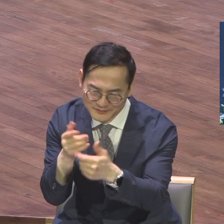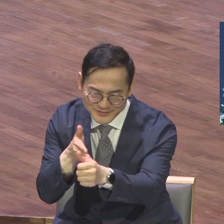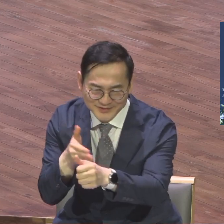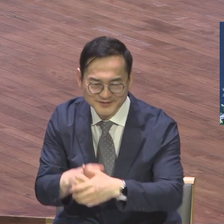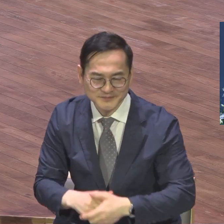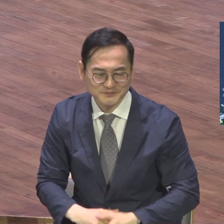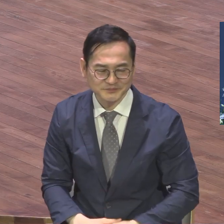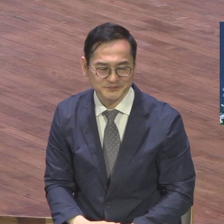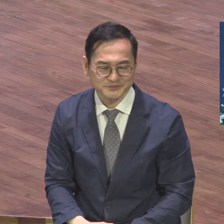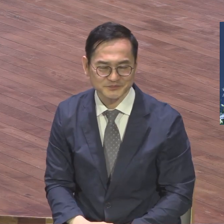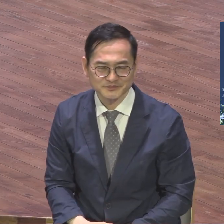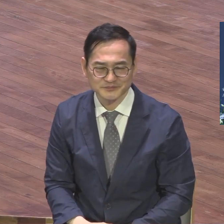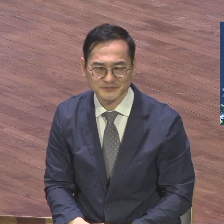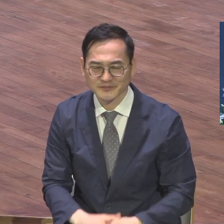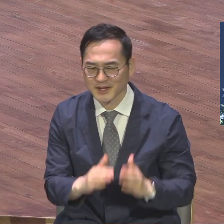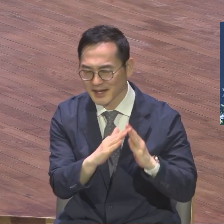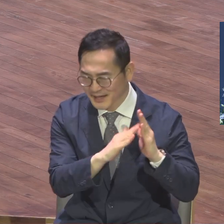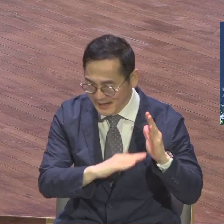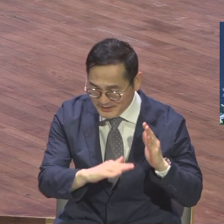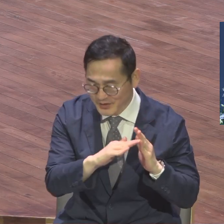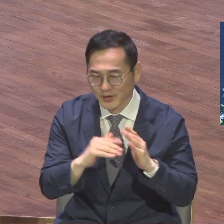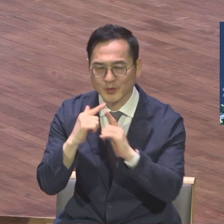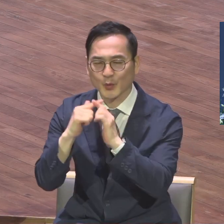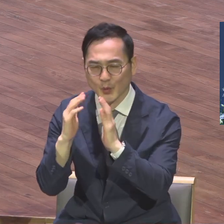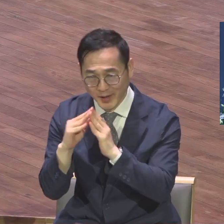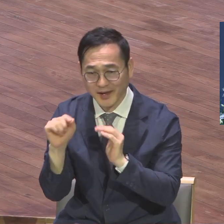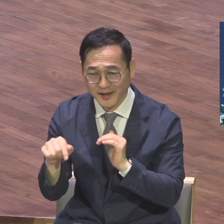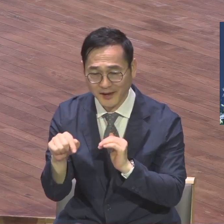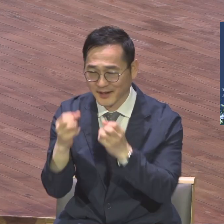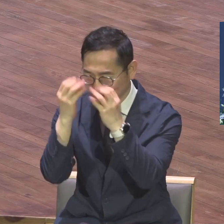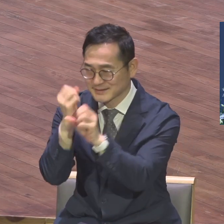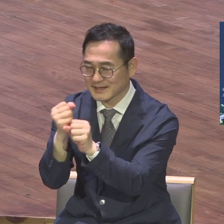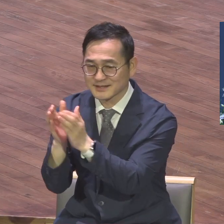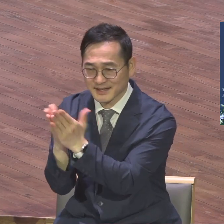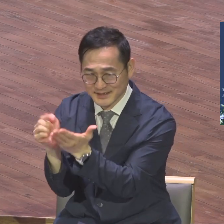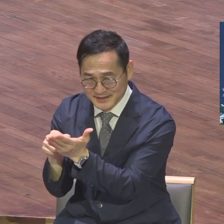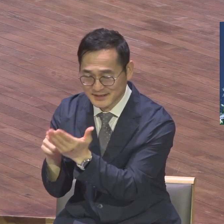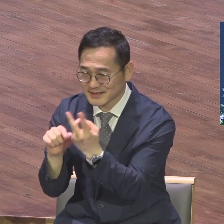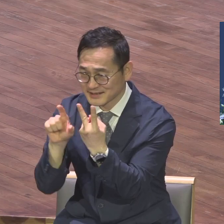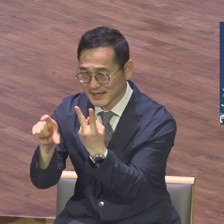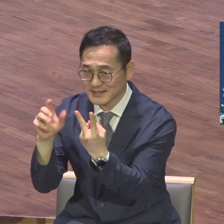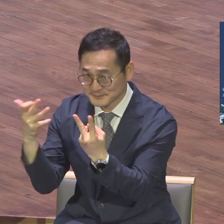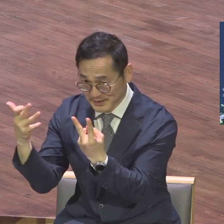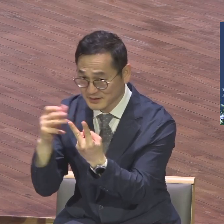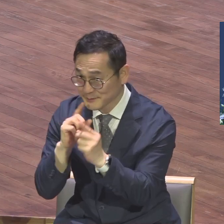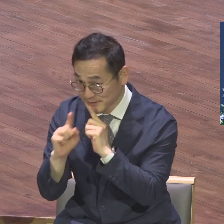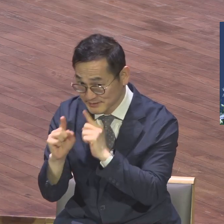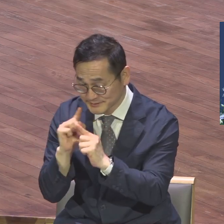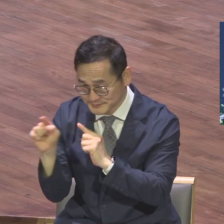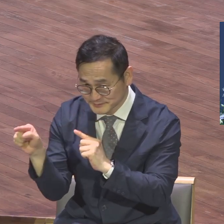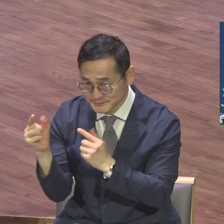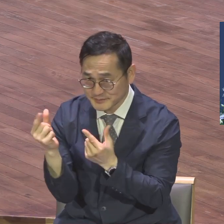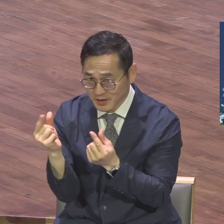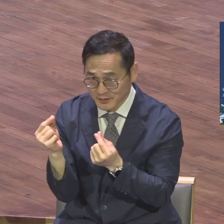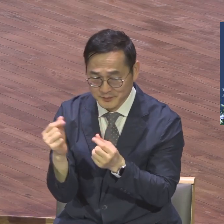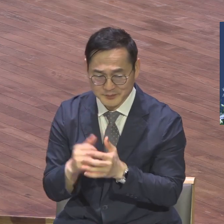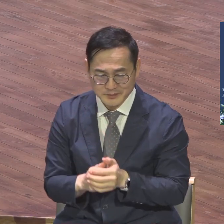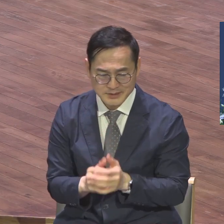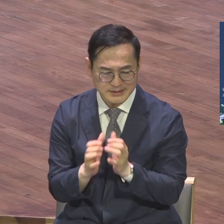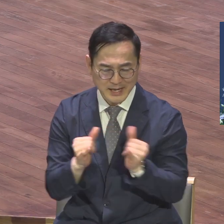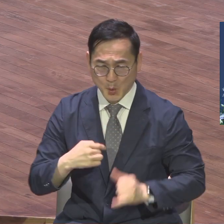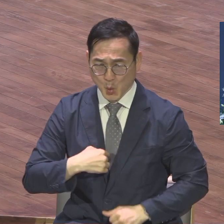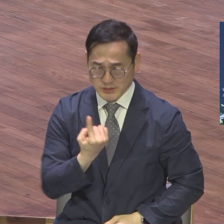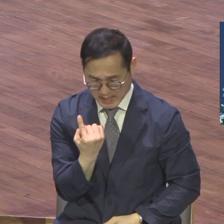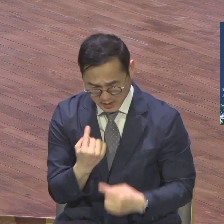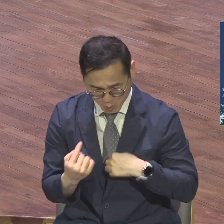있는데 가정과 교회입니다. 창세기 2장 18절에 보면 하나님께서 사람이 혼자 사는